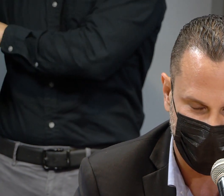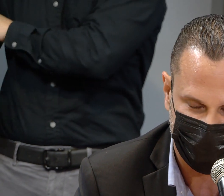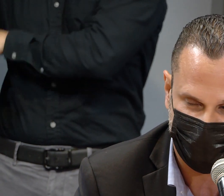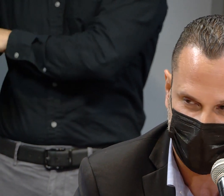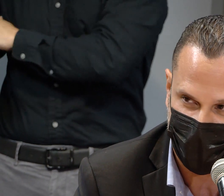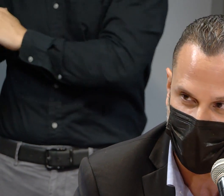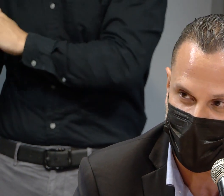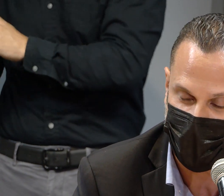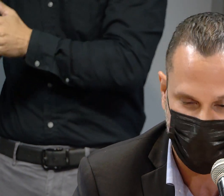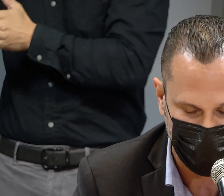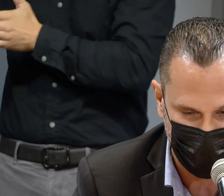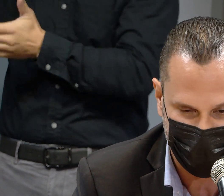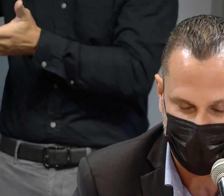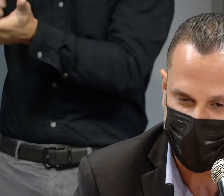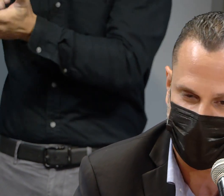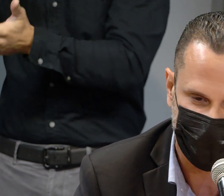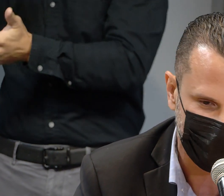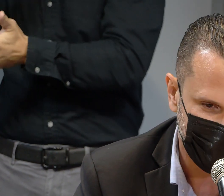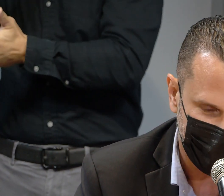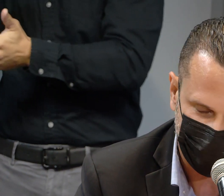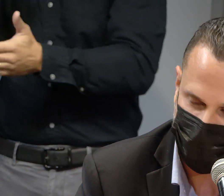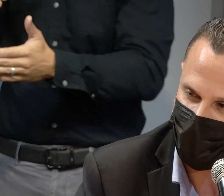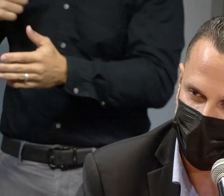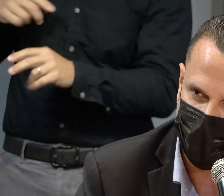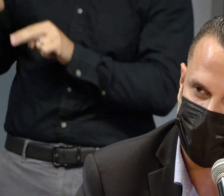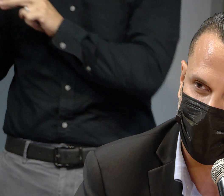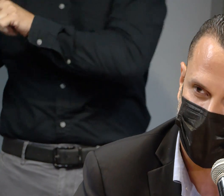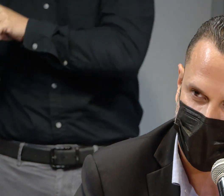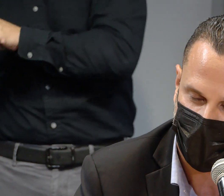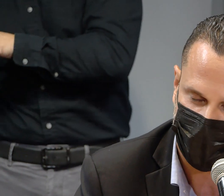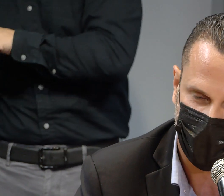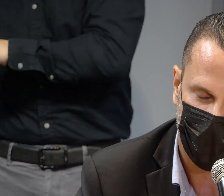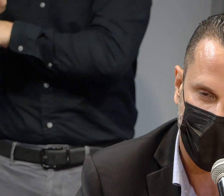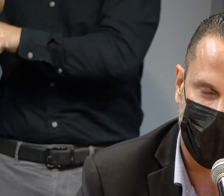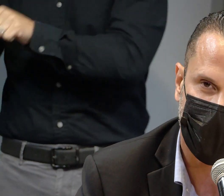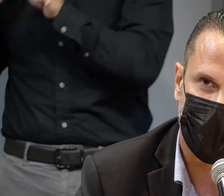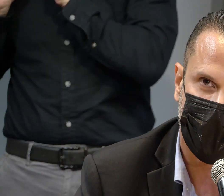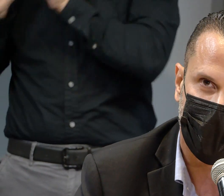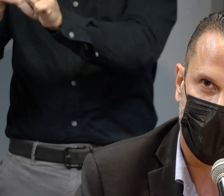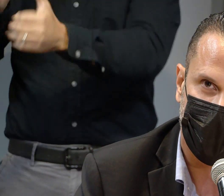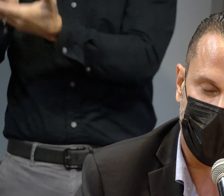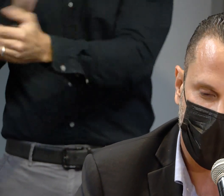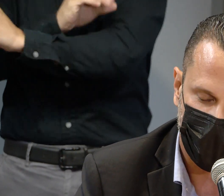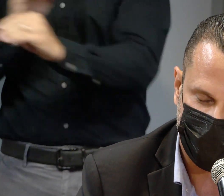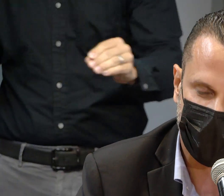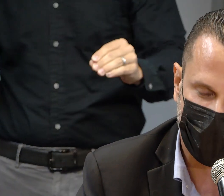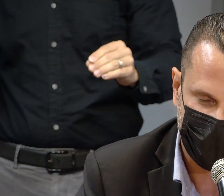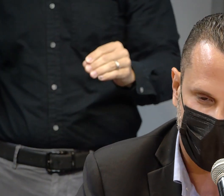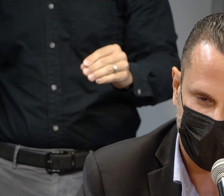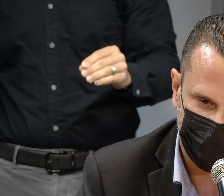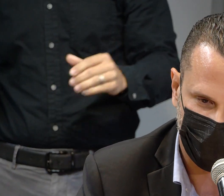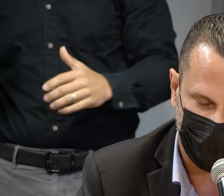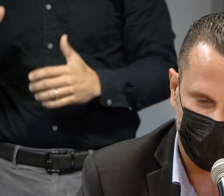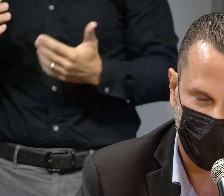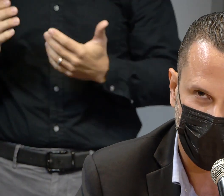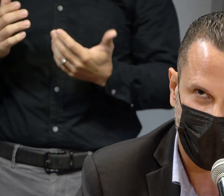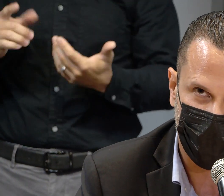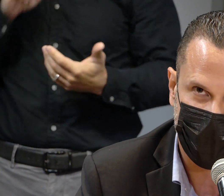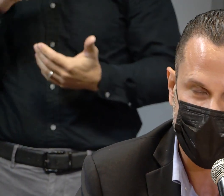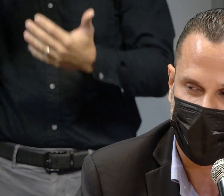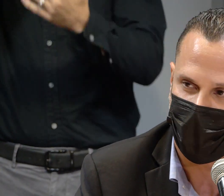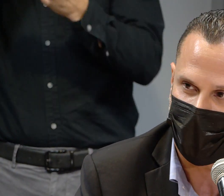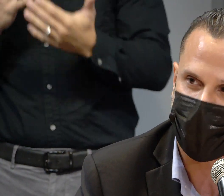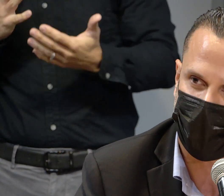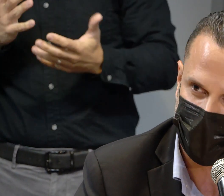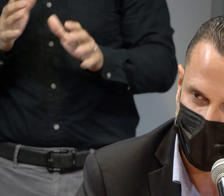la central aguirre yo estuve pendiente estamos trabajando sin parar no hay es lamentable eso no no no